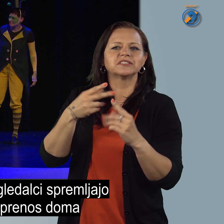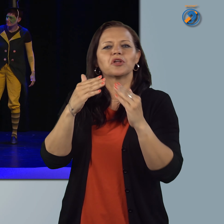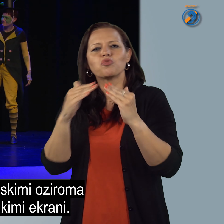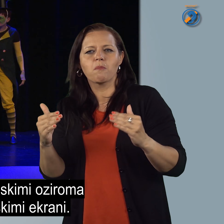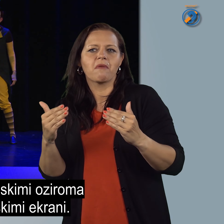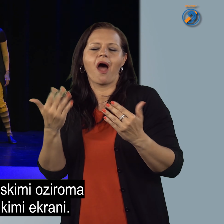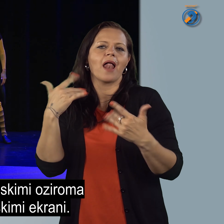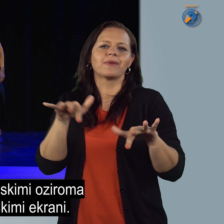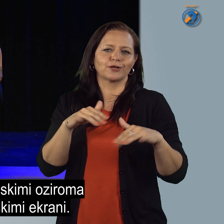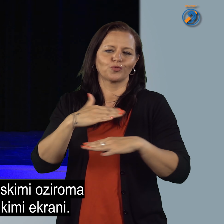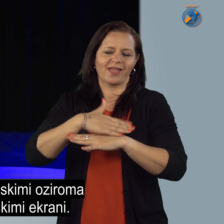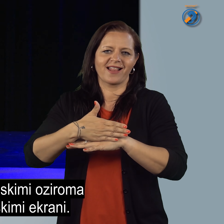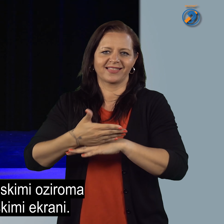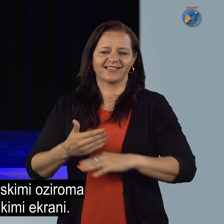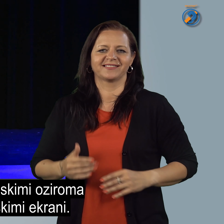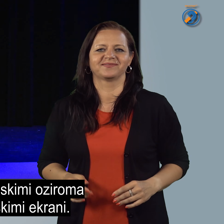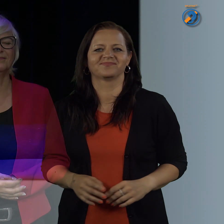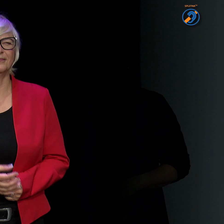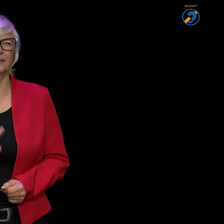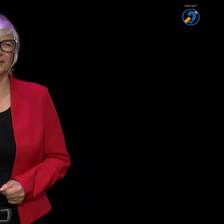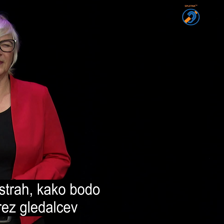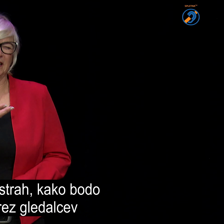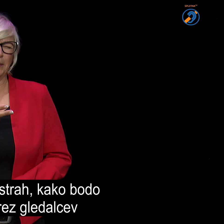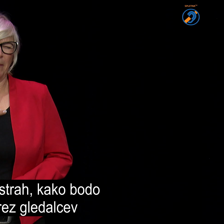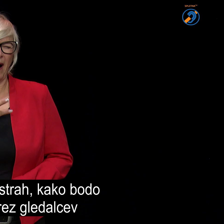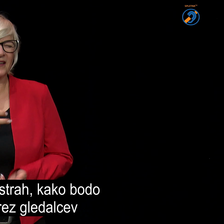oziroma računalniškimi ekrani.